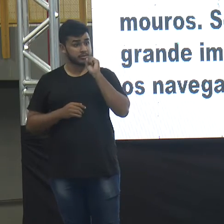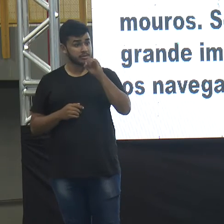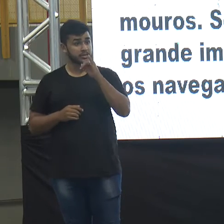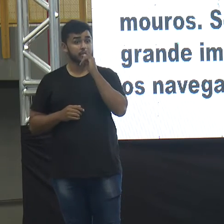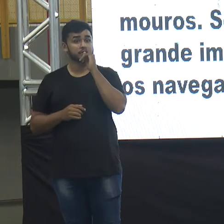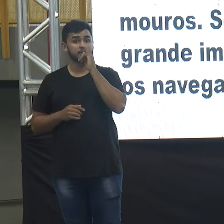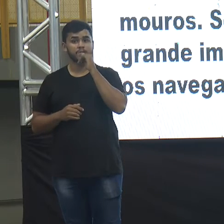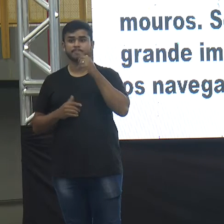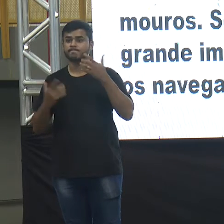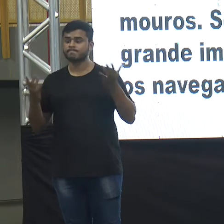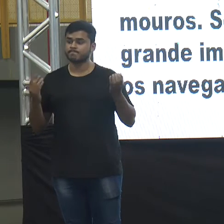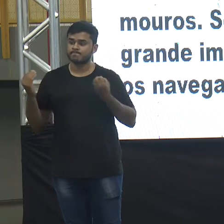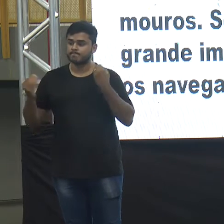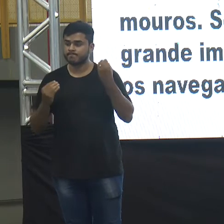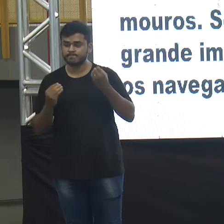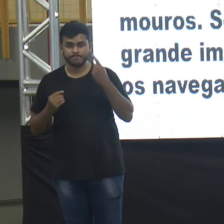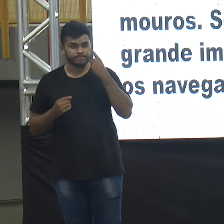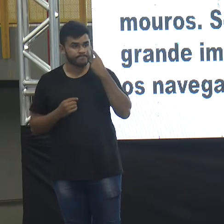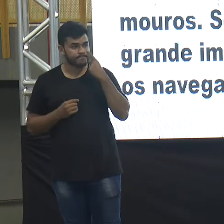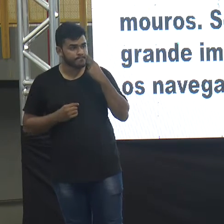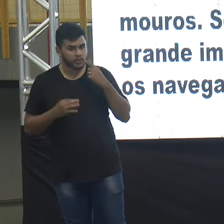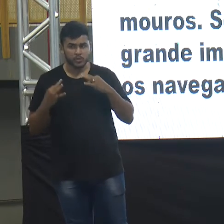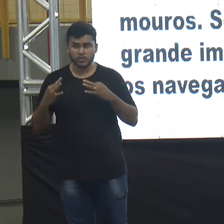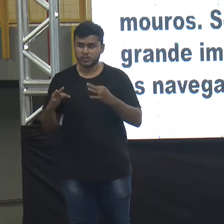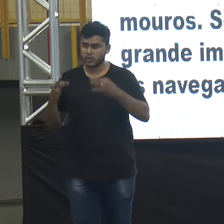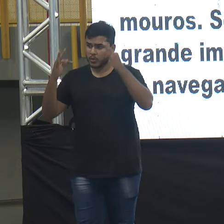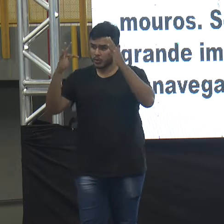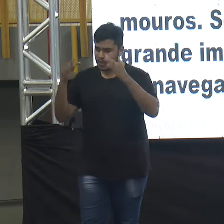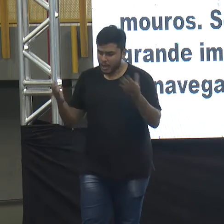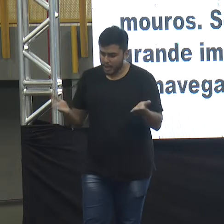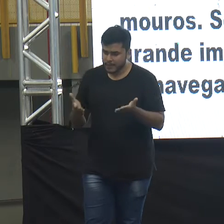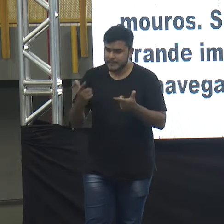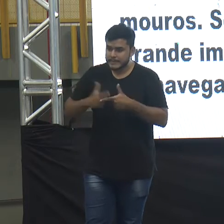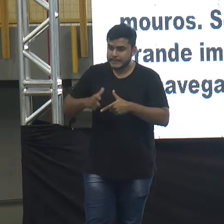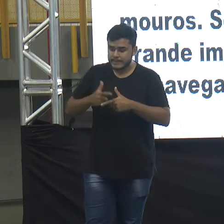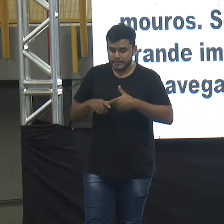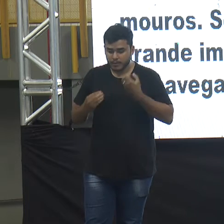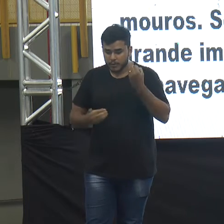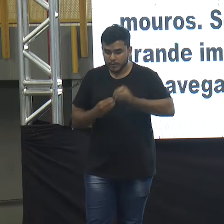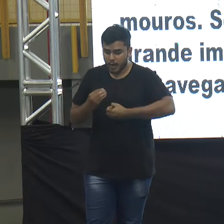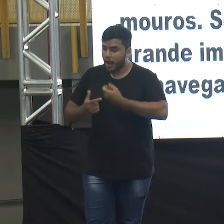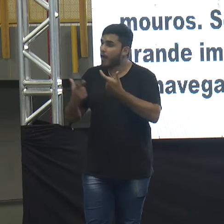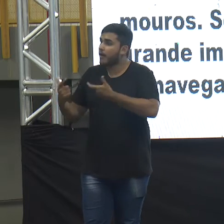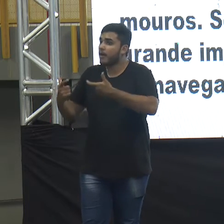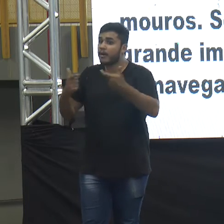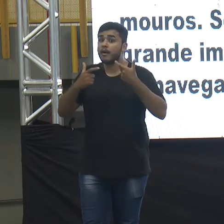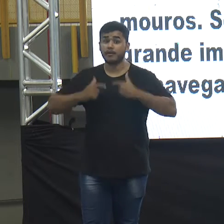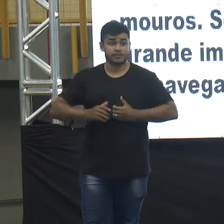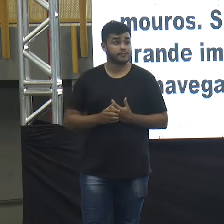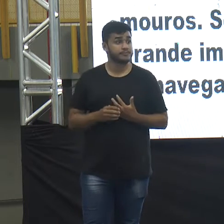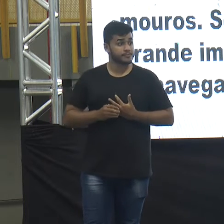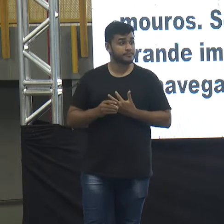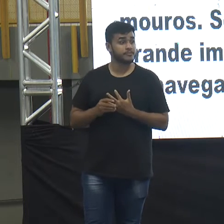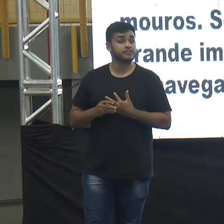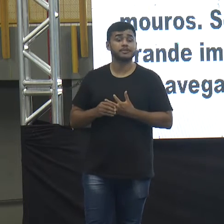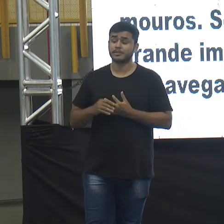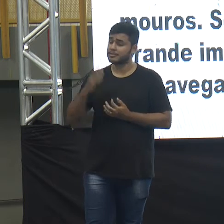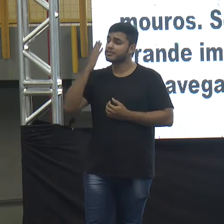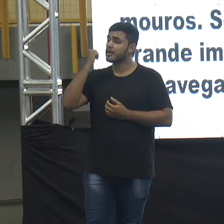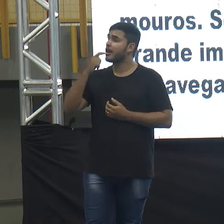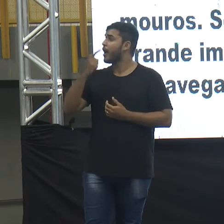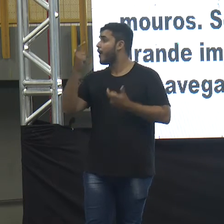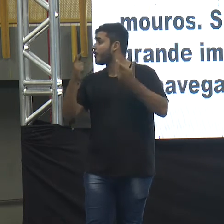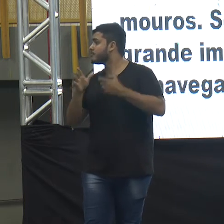situação em que essa tecnologia mais recente, ela falha, ficam totalmente perdidas. Quando na verdade é fácil definir